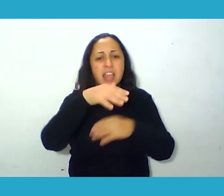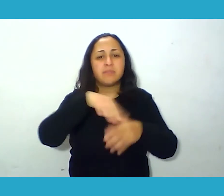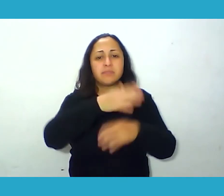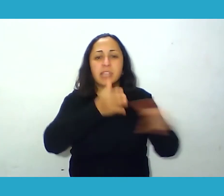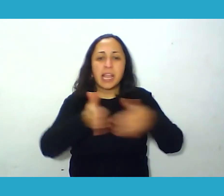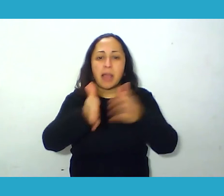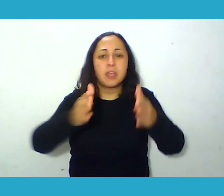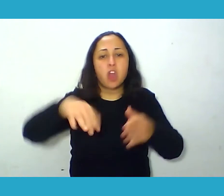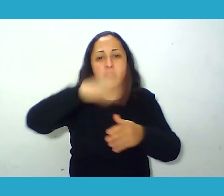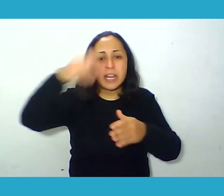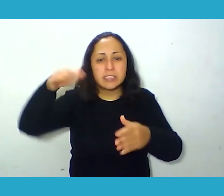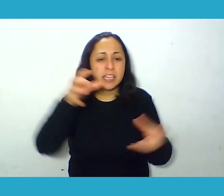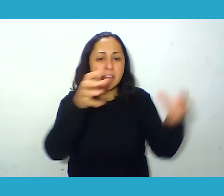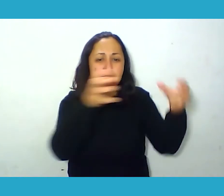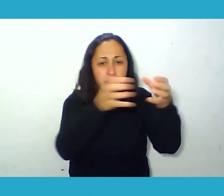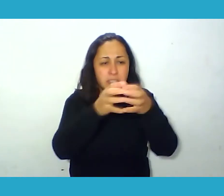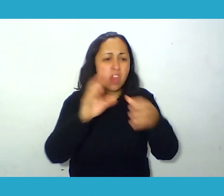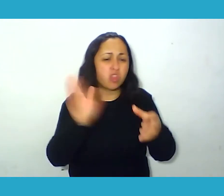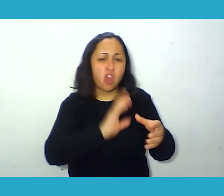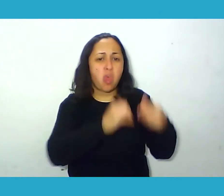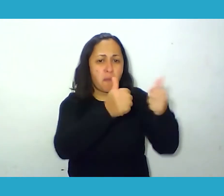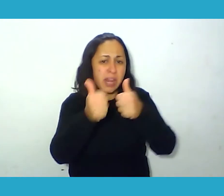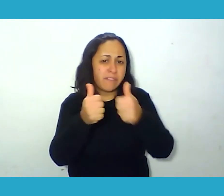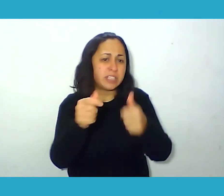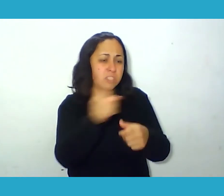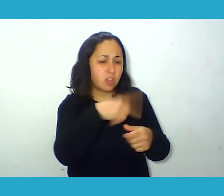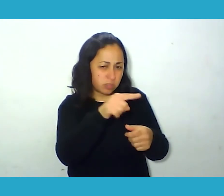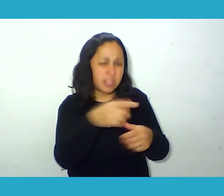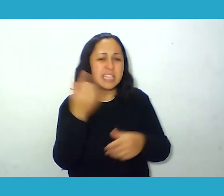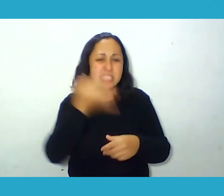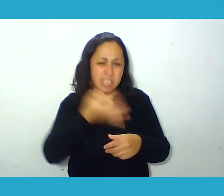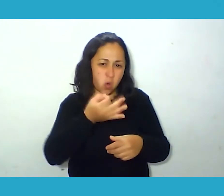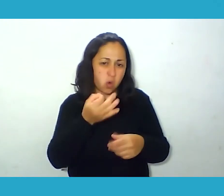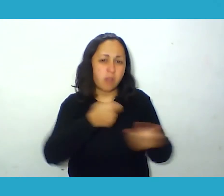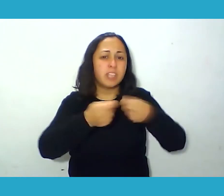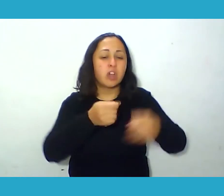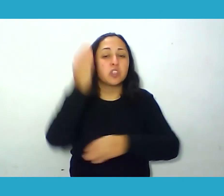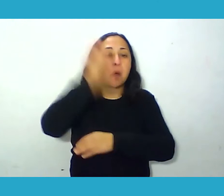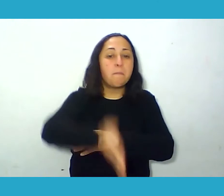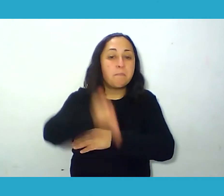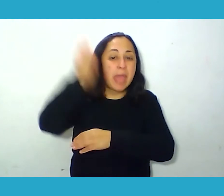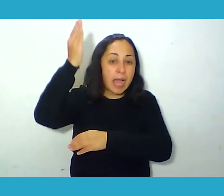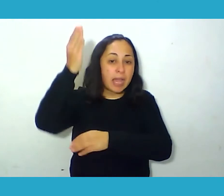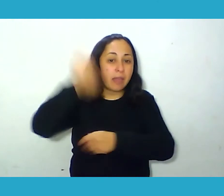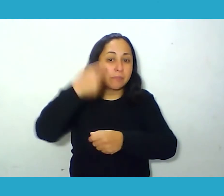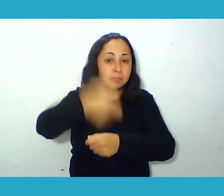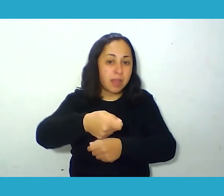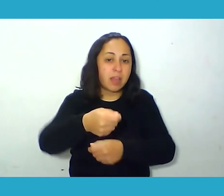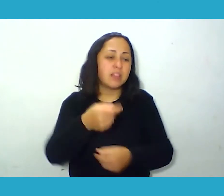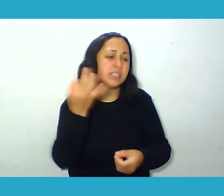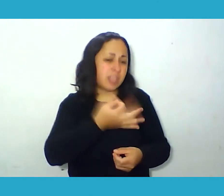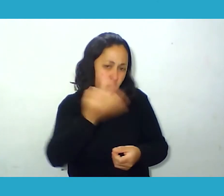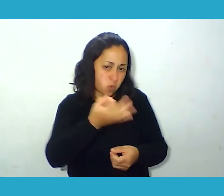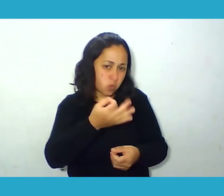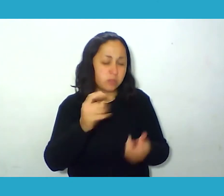de las Sierras, que seguramente se van a beneficiar con el peaje. Dice que conoce al licenciado